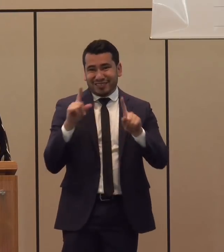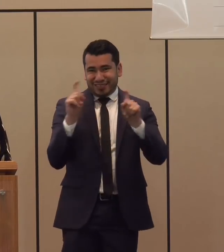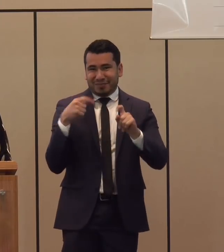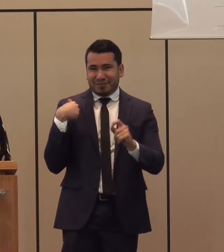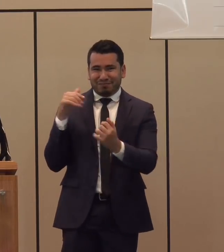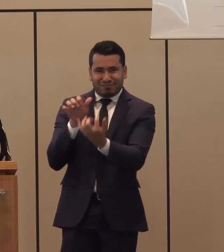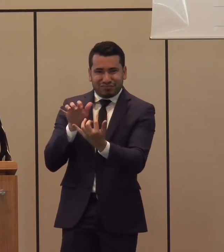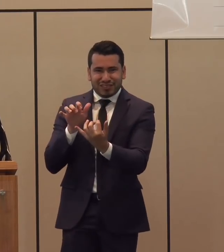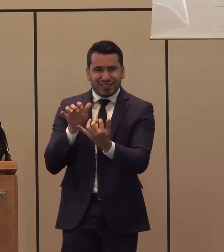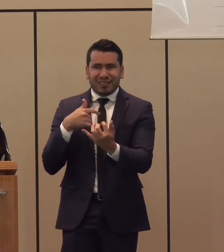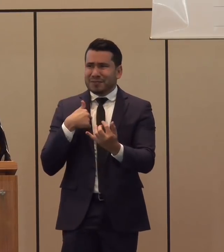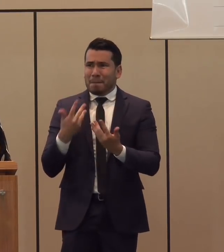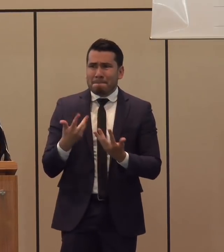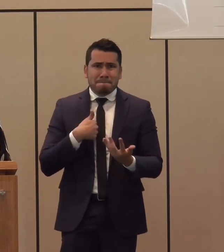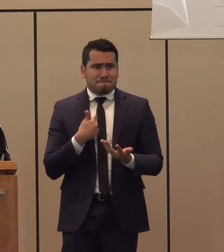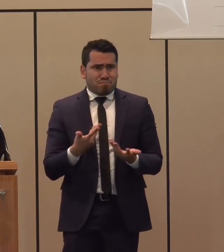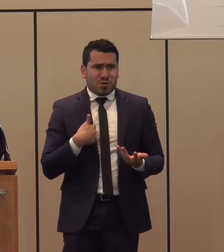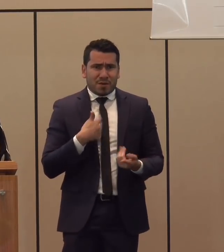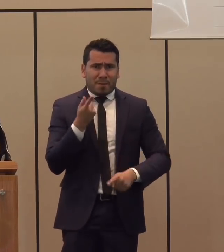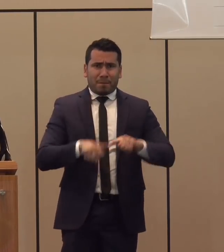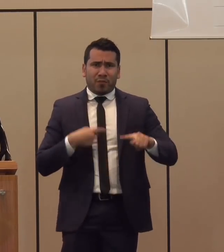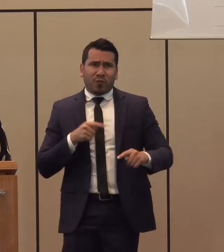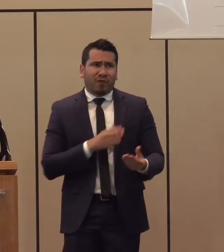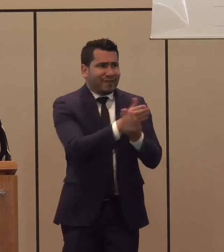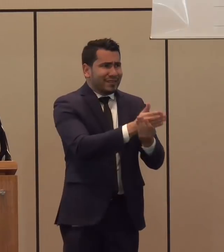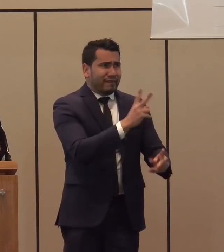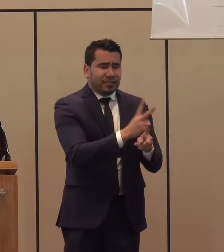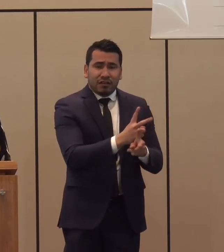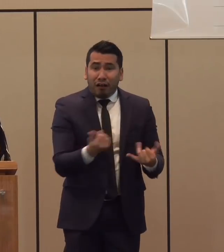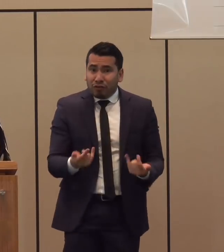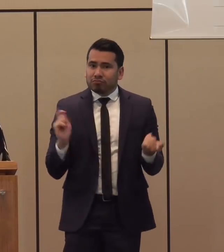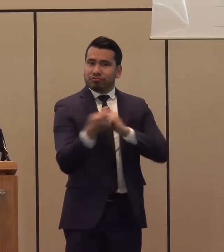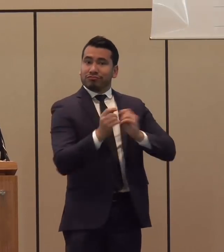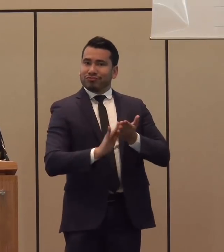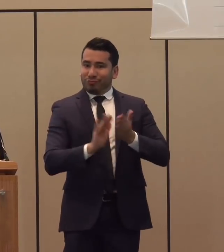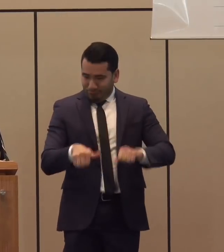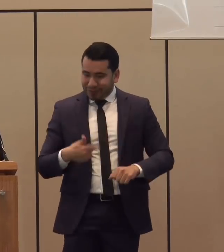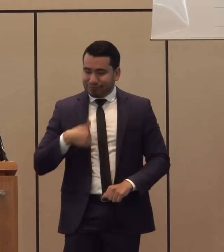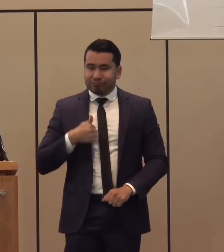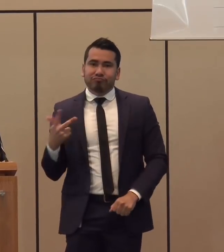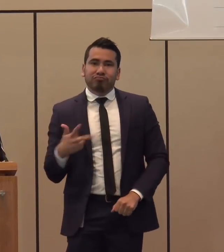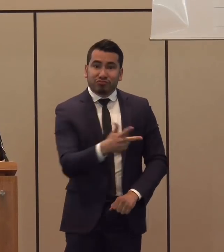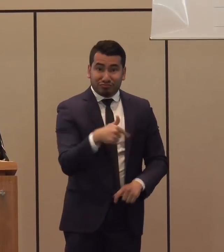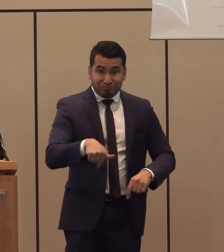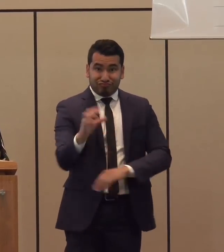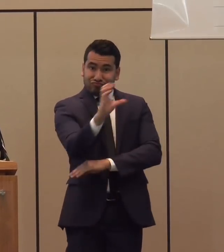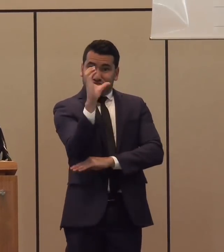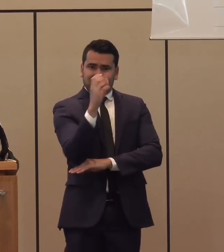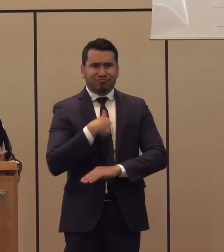nunca nunca hemos ido y este país ofrece un turismo de naturaleza de aventura